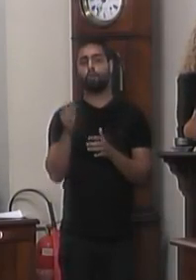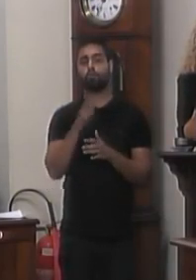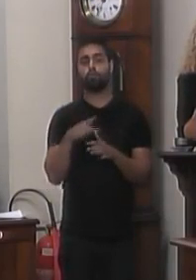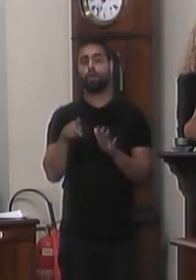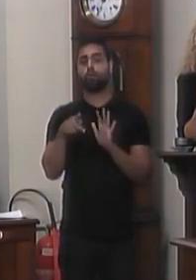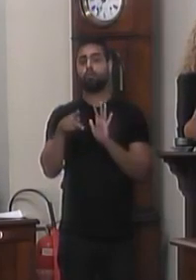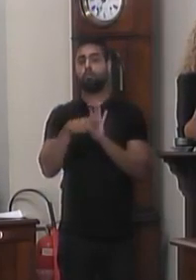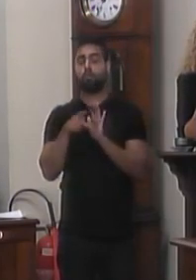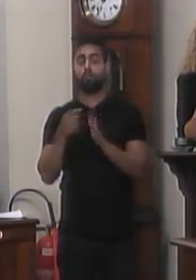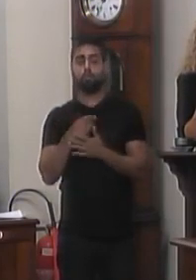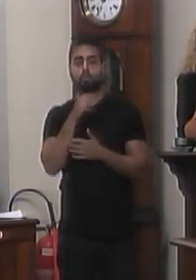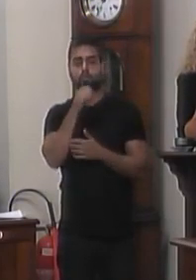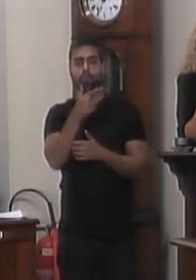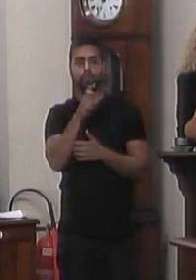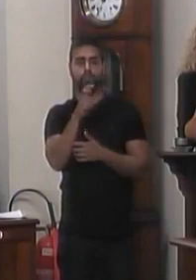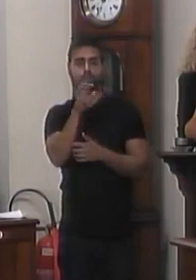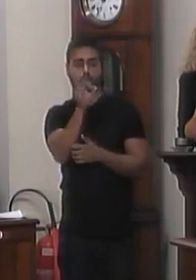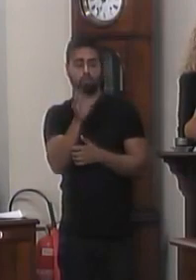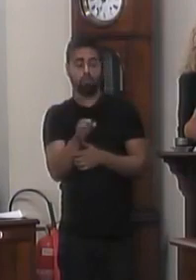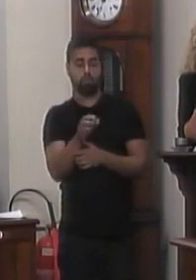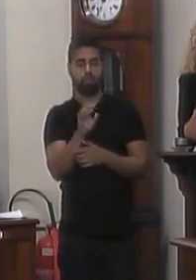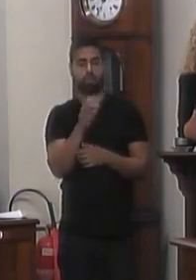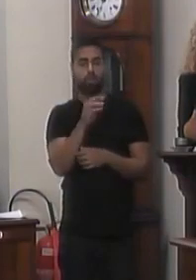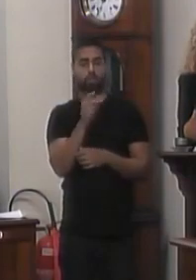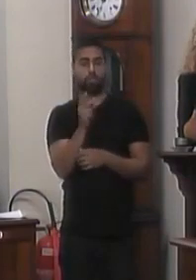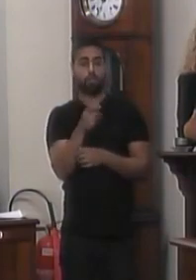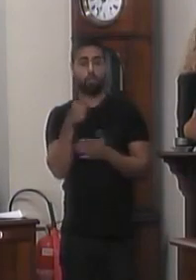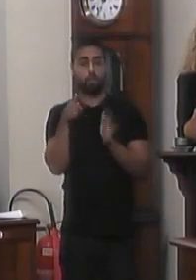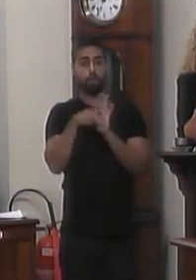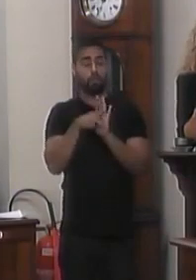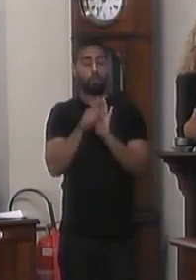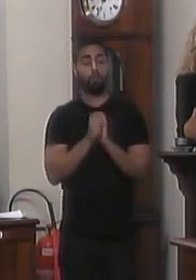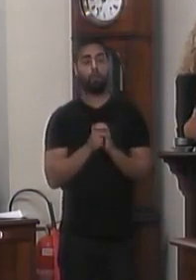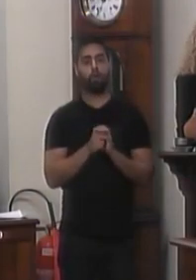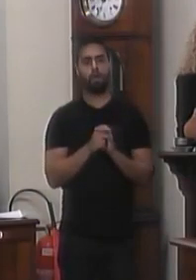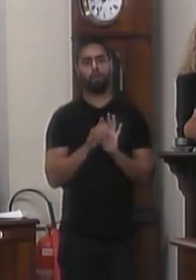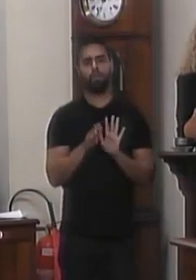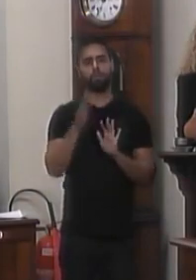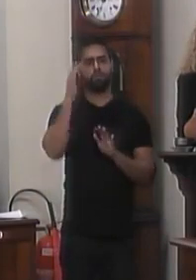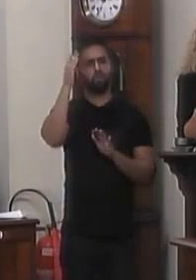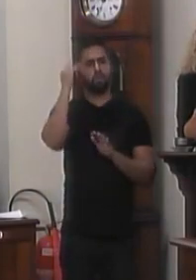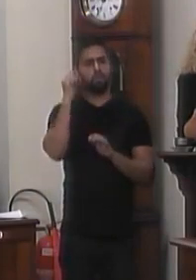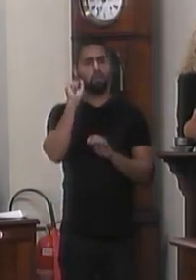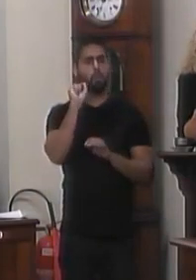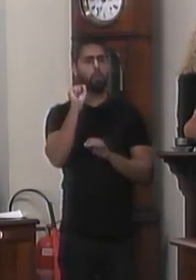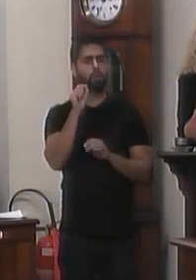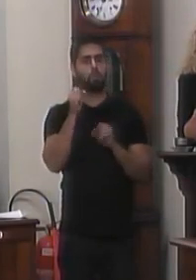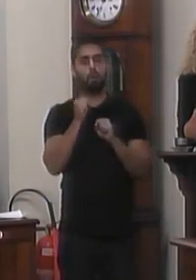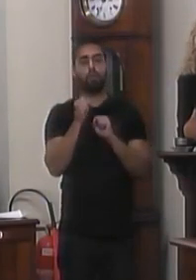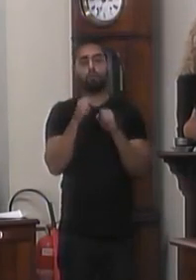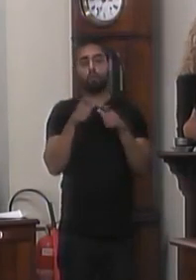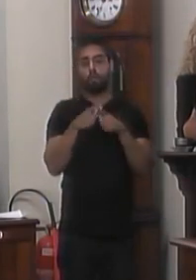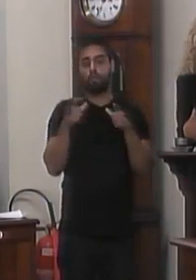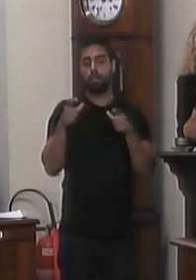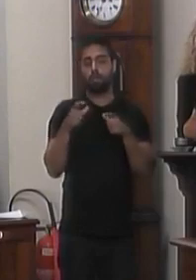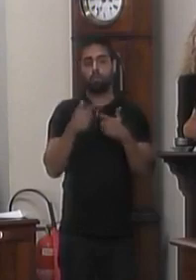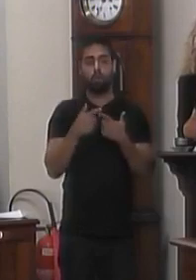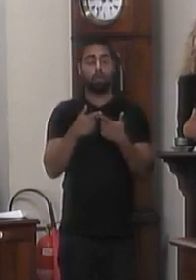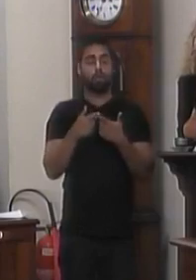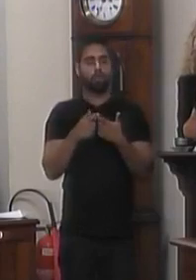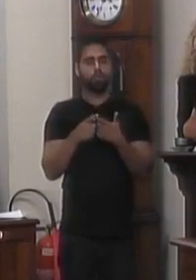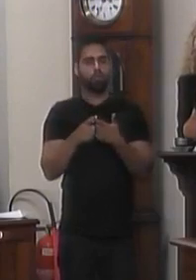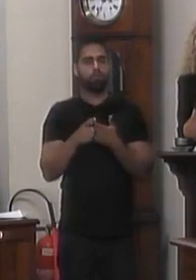esses 25% diz respeito só ao recurso próprio. Então, assim, eu não sei especificamente em que isso pode ter aumentado. Porque, na